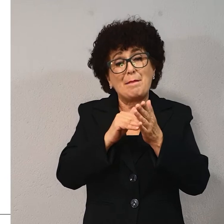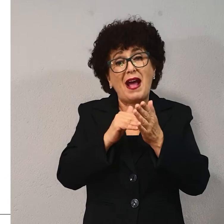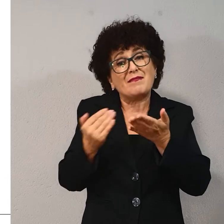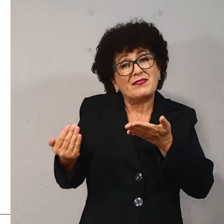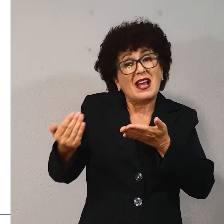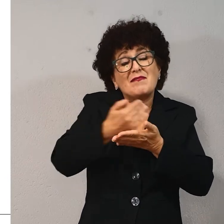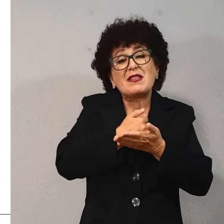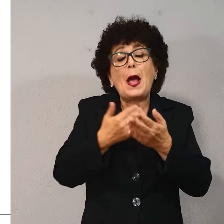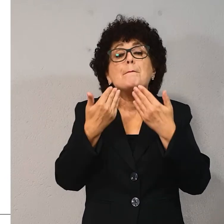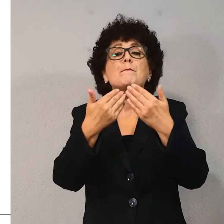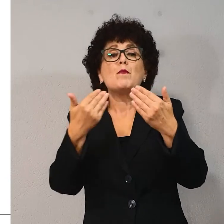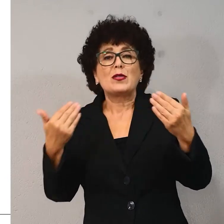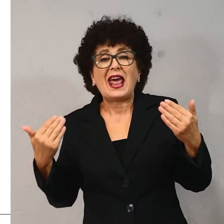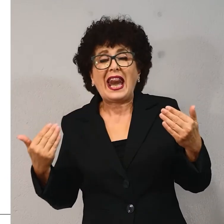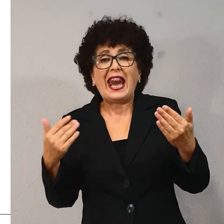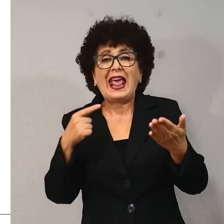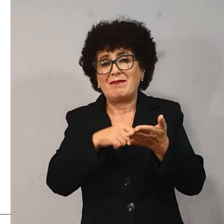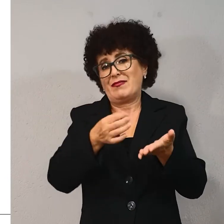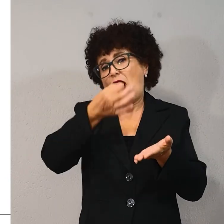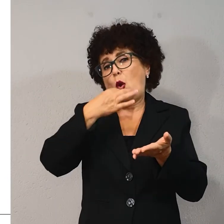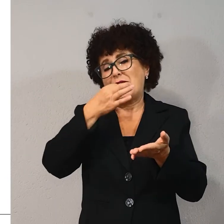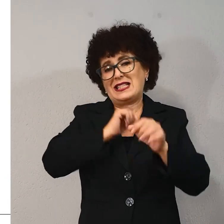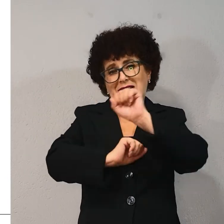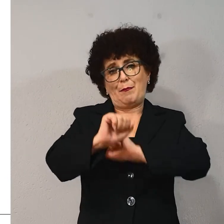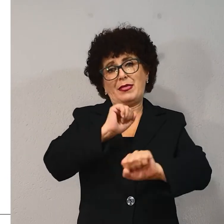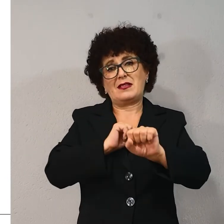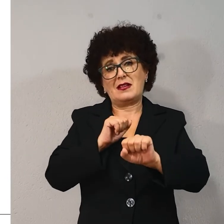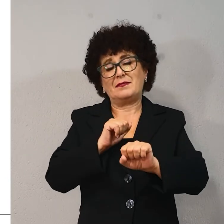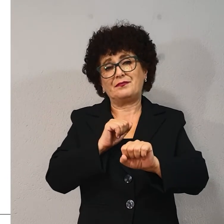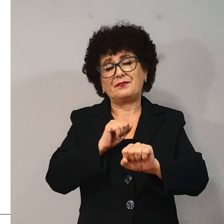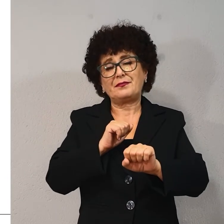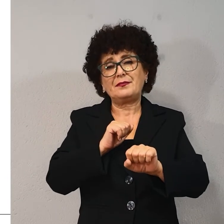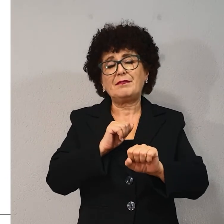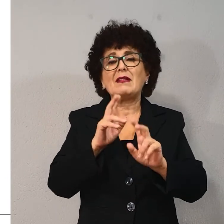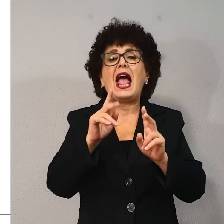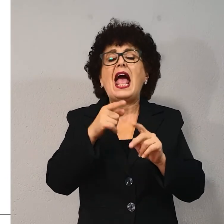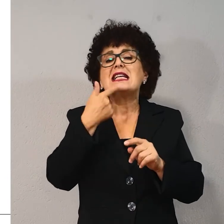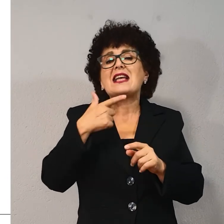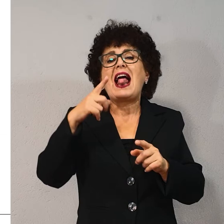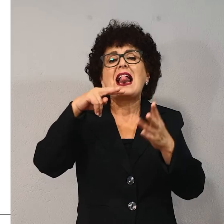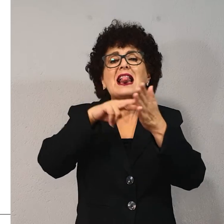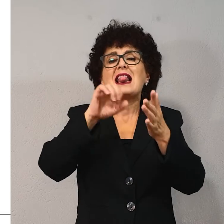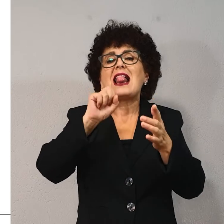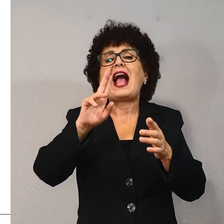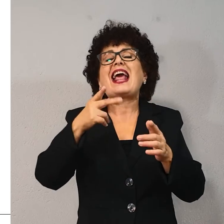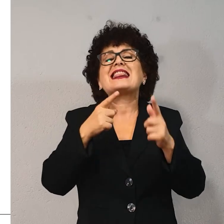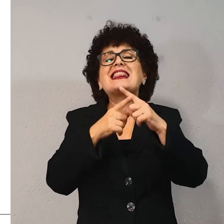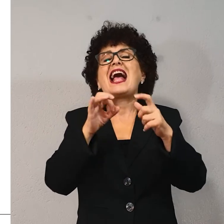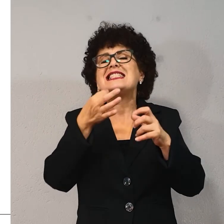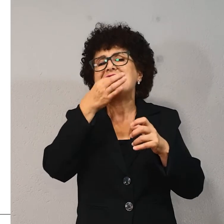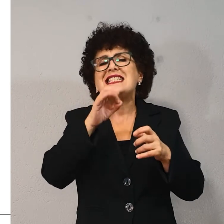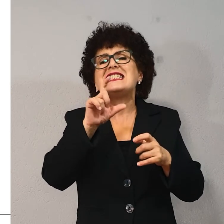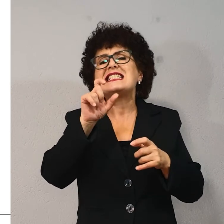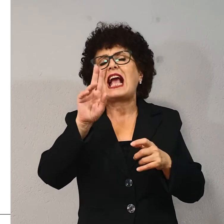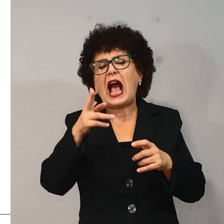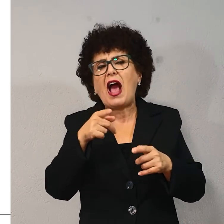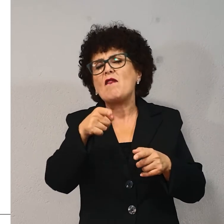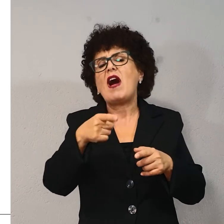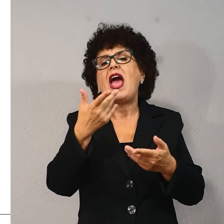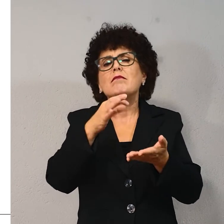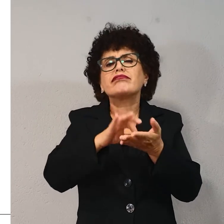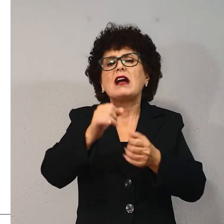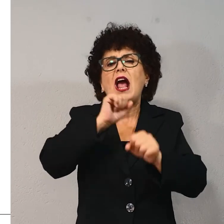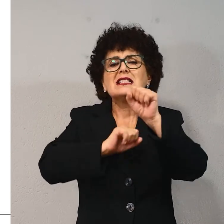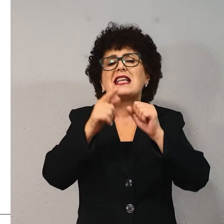користат модерните контрацептивни средства. Метод на лактациска аменореја – контрацепција